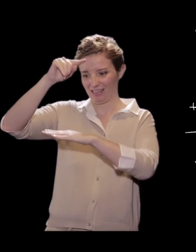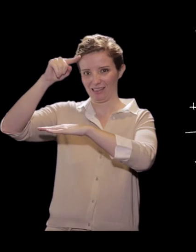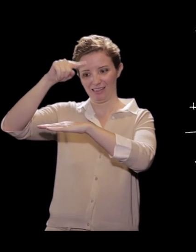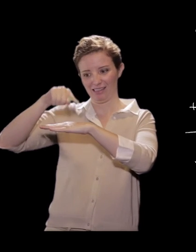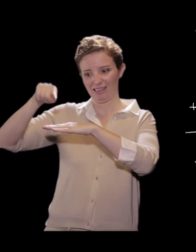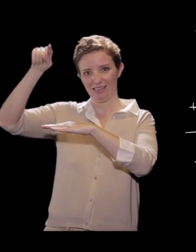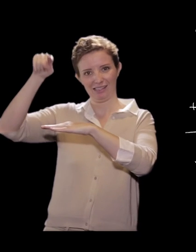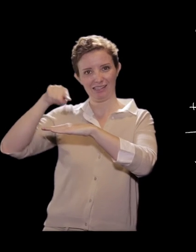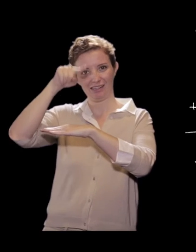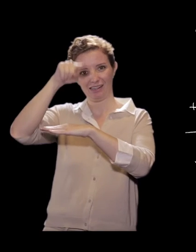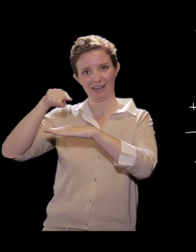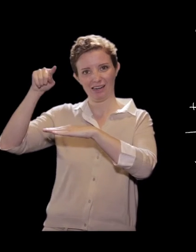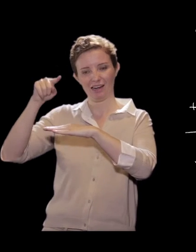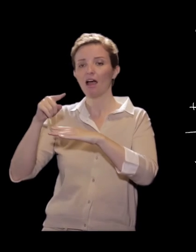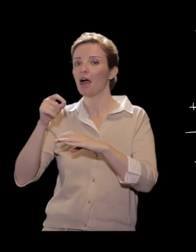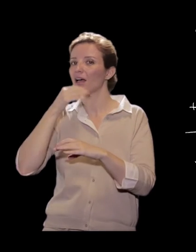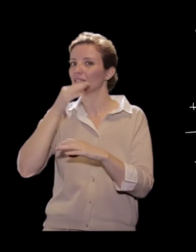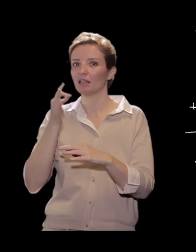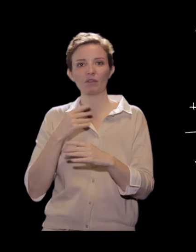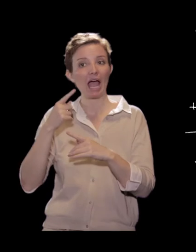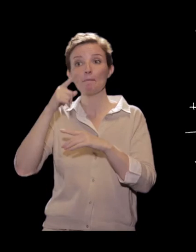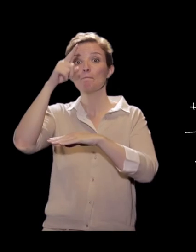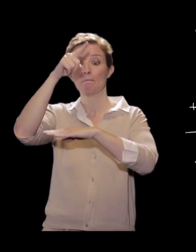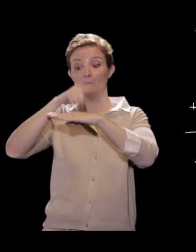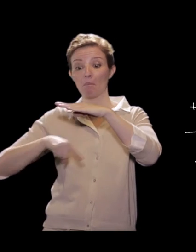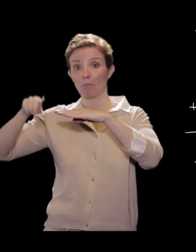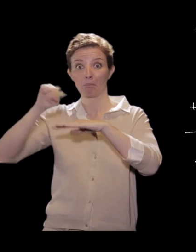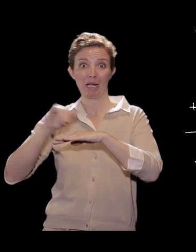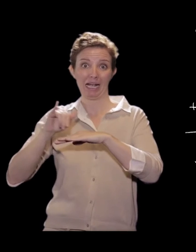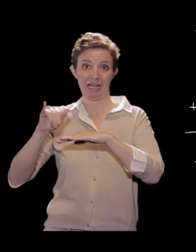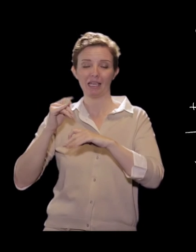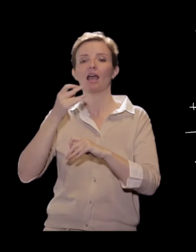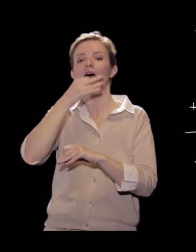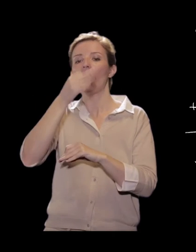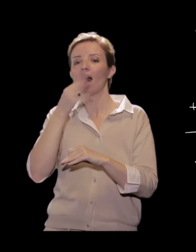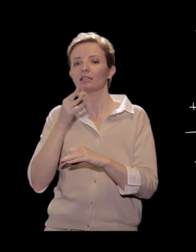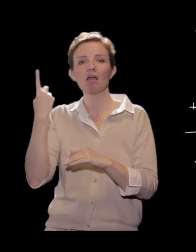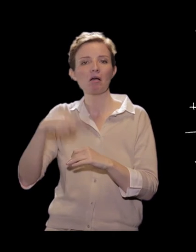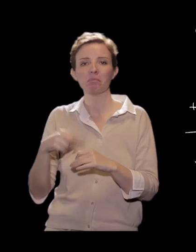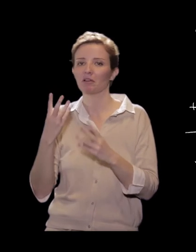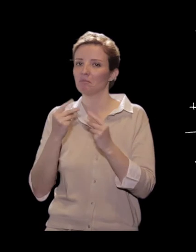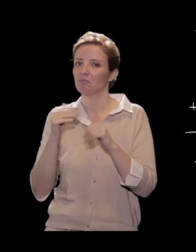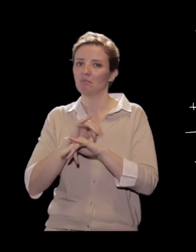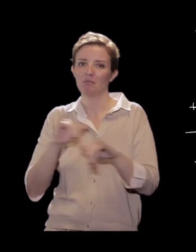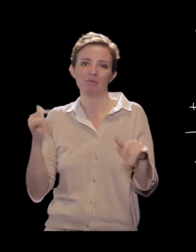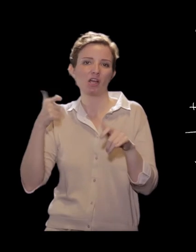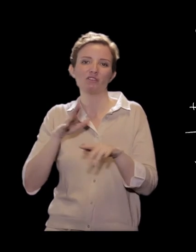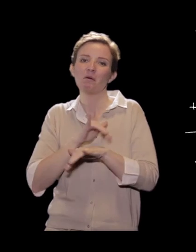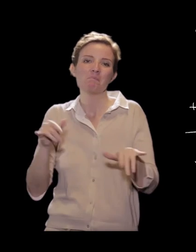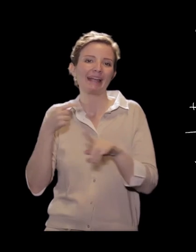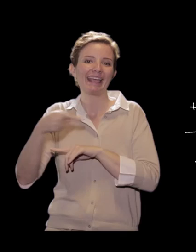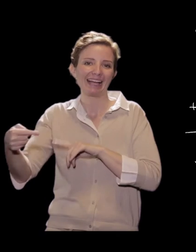sempre sopra l'asse delle x vuol dire che la parabola non si trova mai sotto e di conseguenza anche in questo caso non sarà mai negativa e quindi